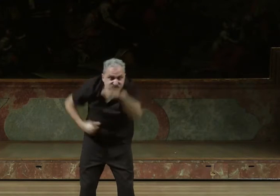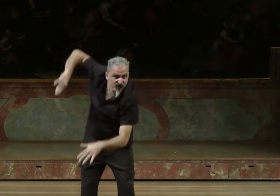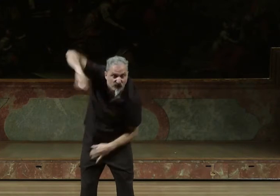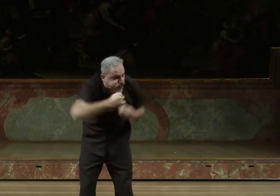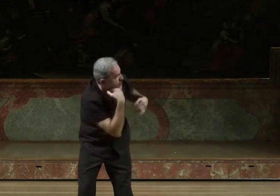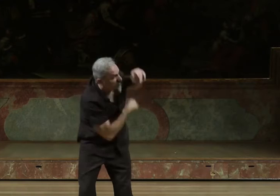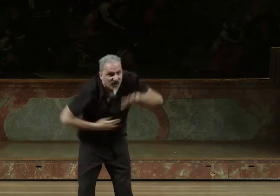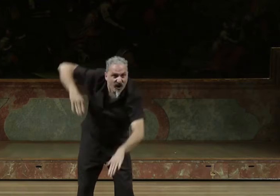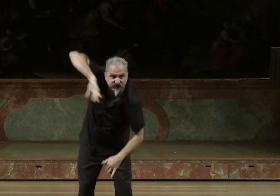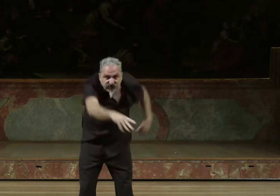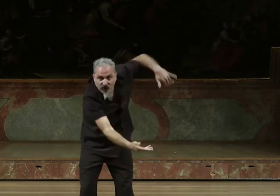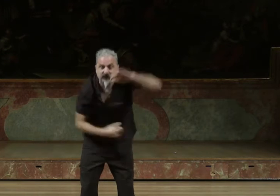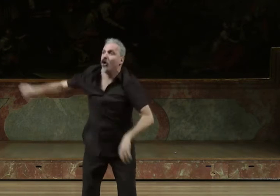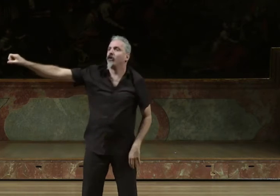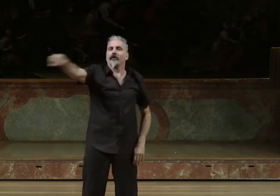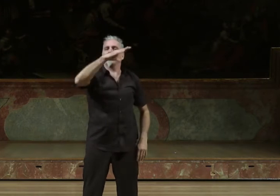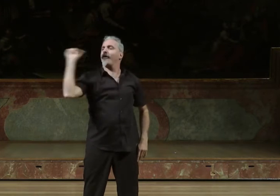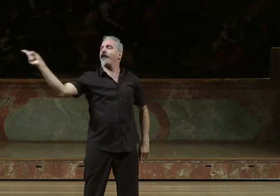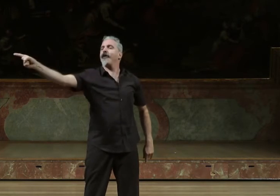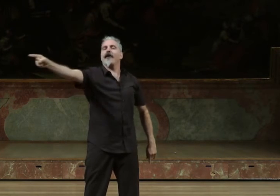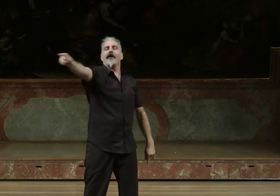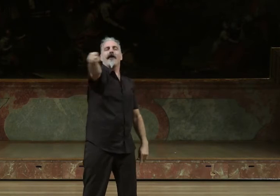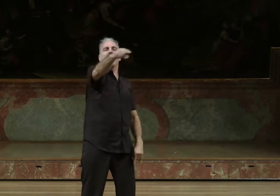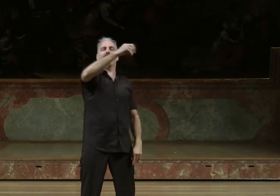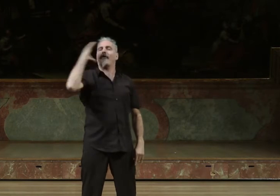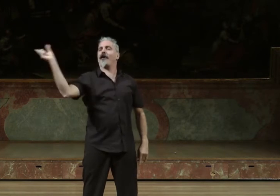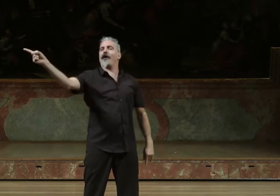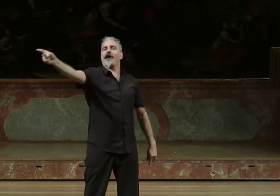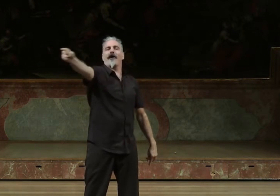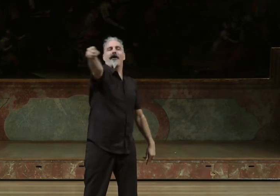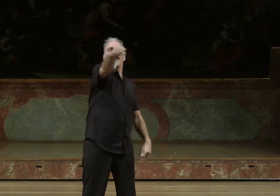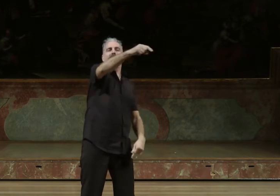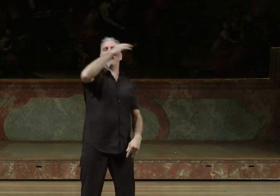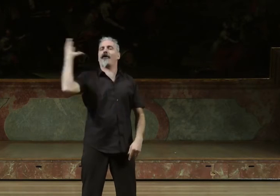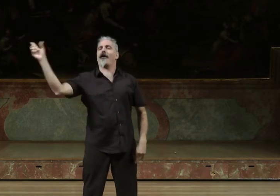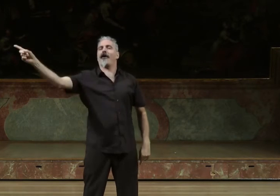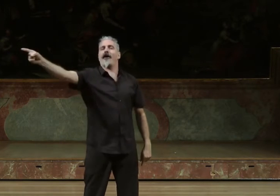Schwimmer im Wasser. Der Leuchtturm dreht sich.